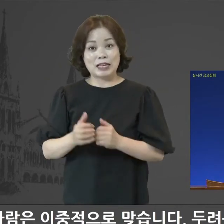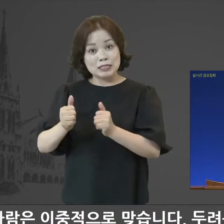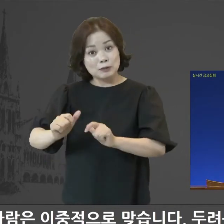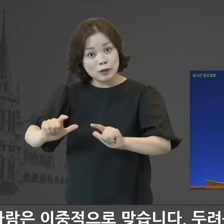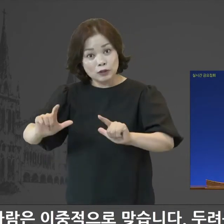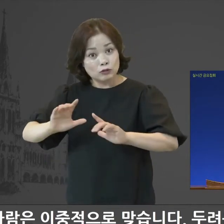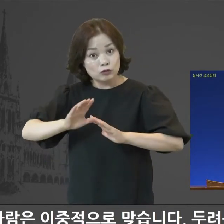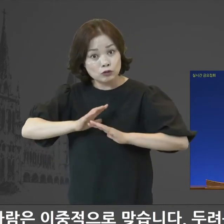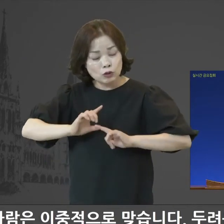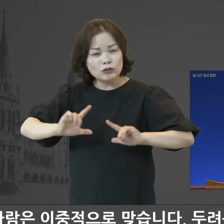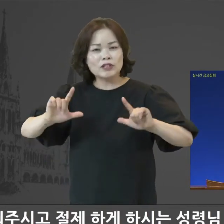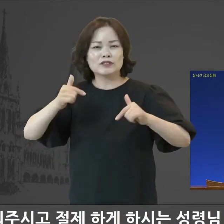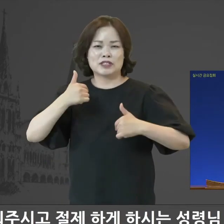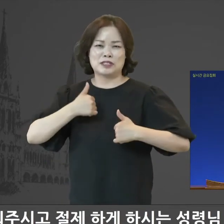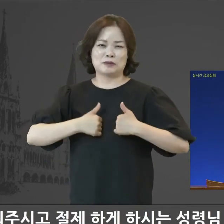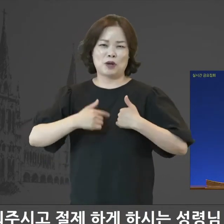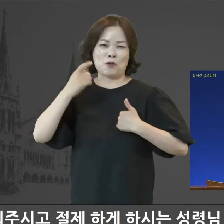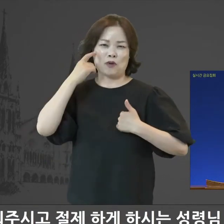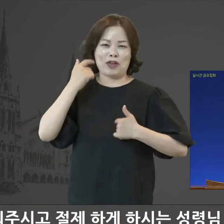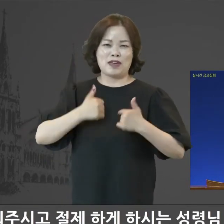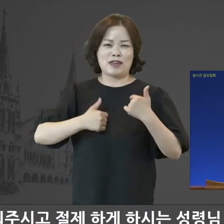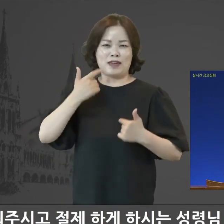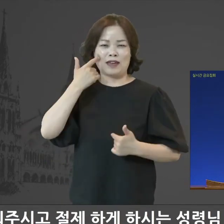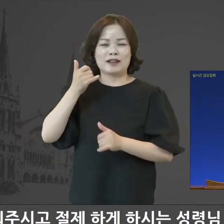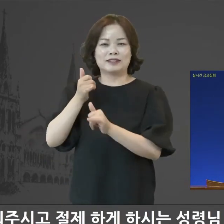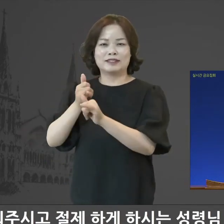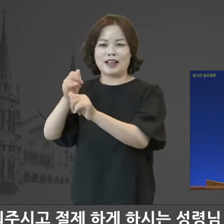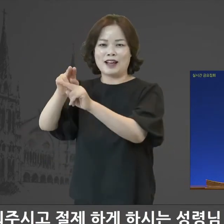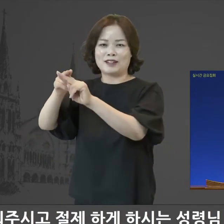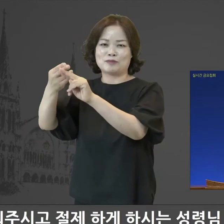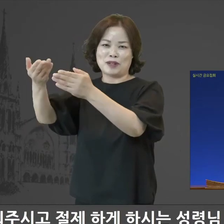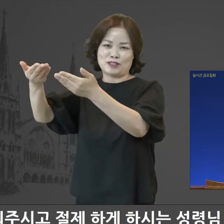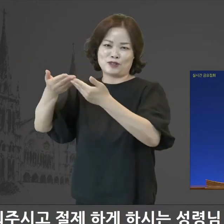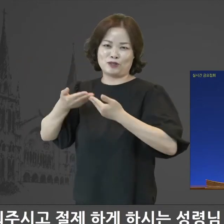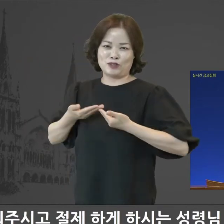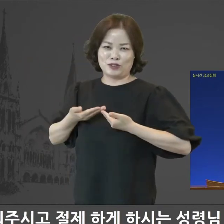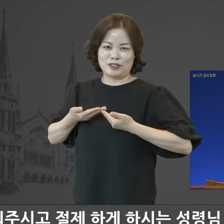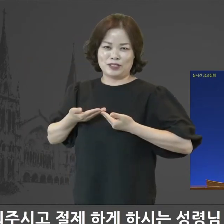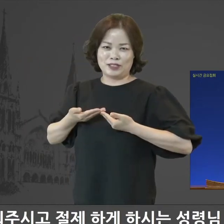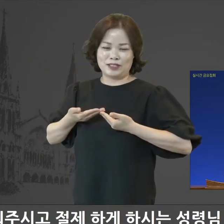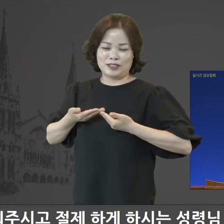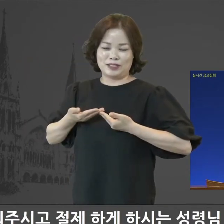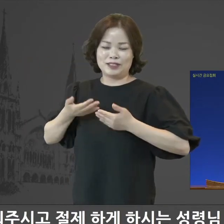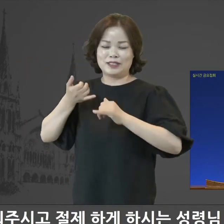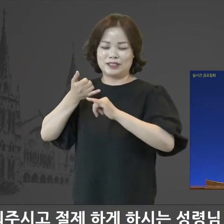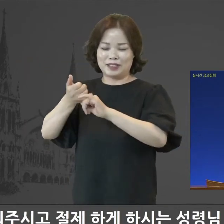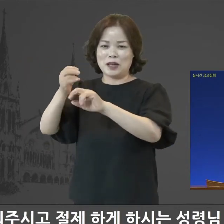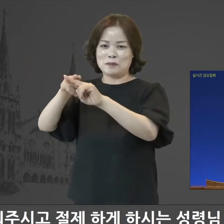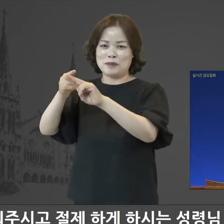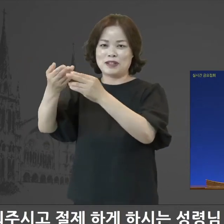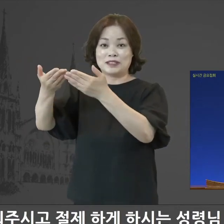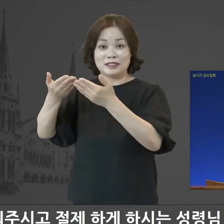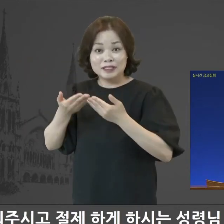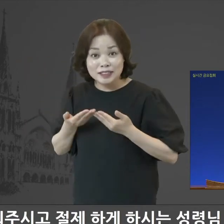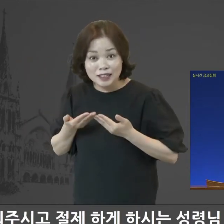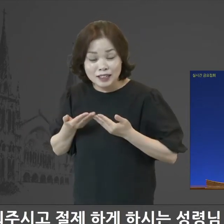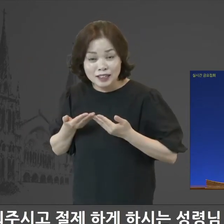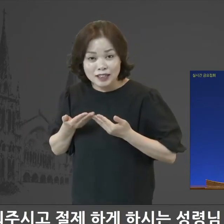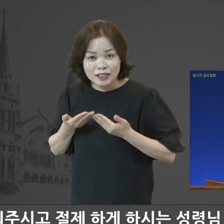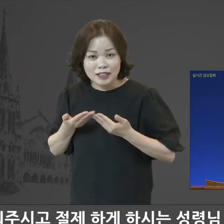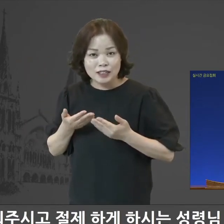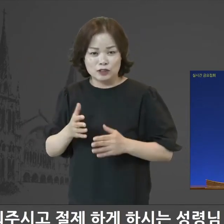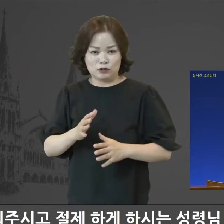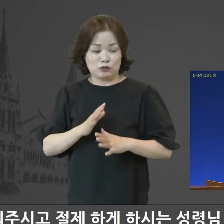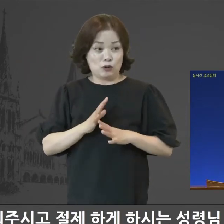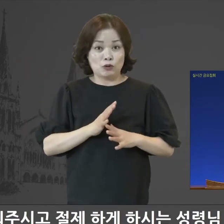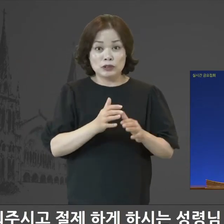날은 두려운 날이면서 기쁜 날입니다. 왜 기쁜 날입니까? 상 주시는 날이에요. 상 받는 날입니다. 점점 두려운